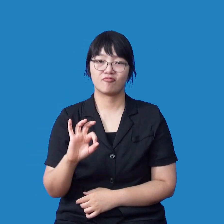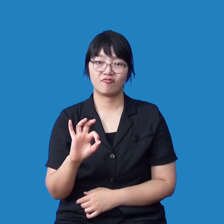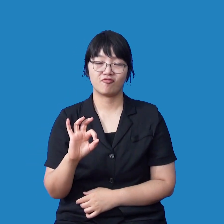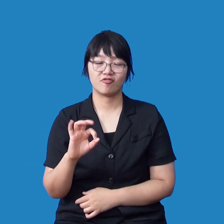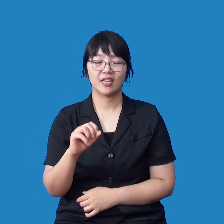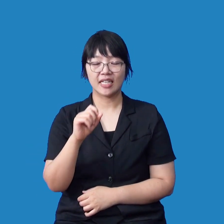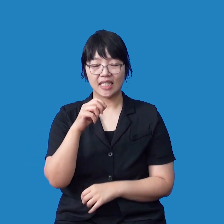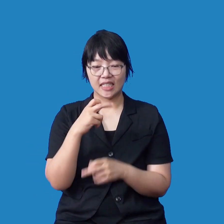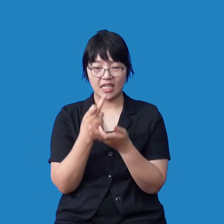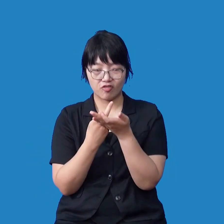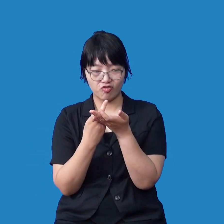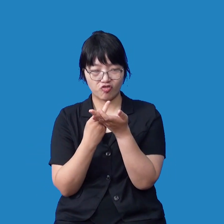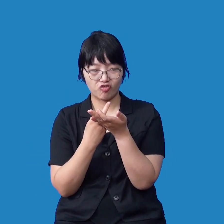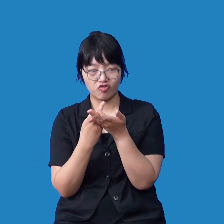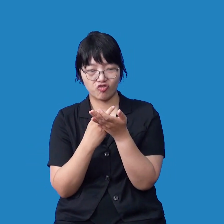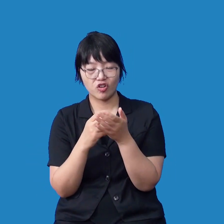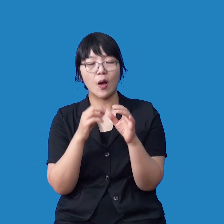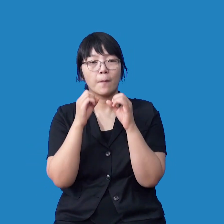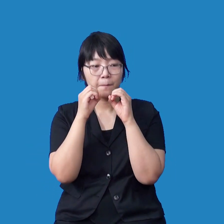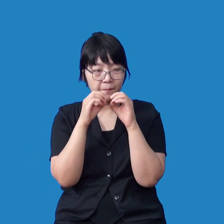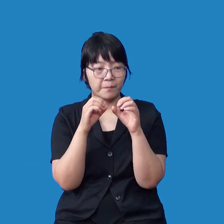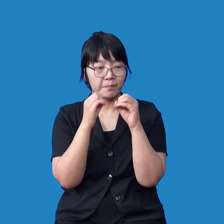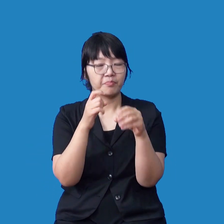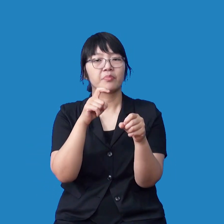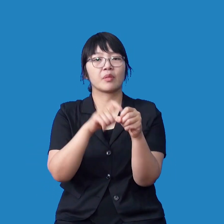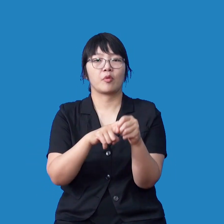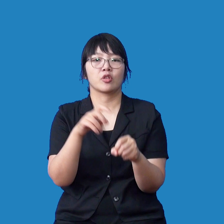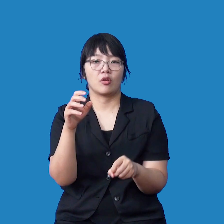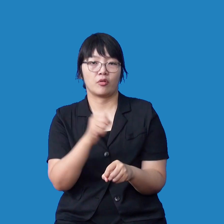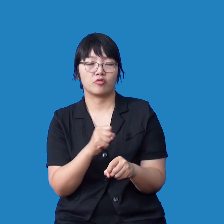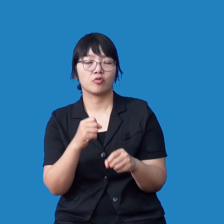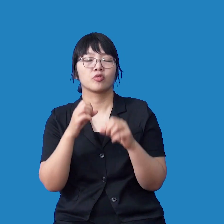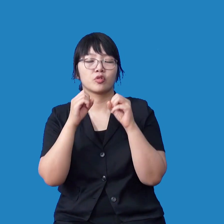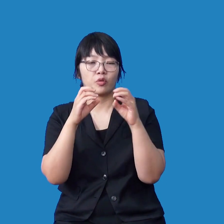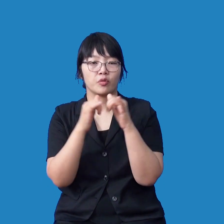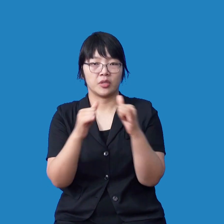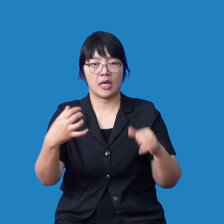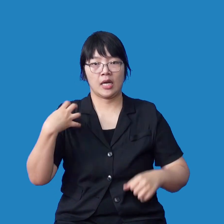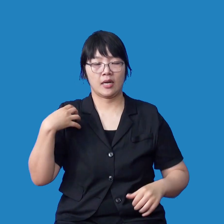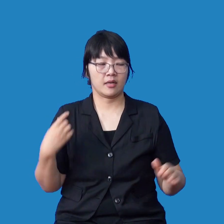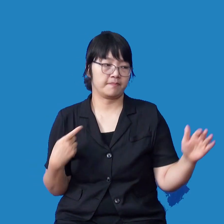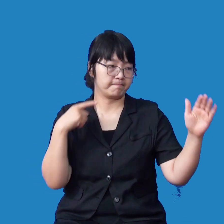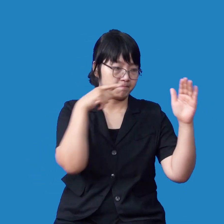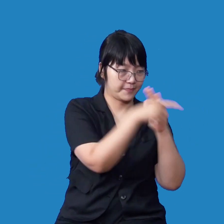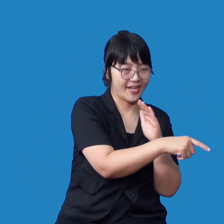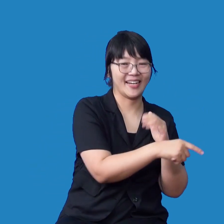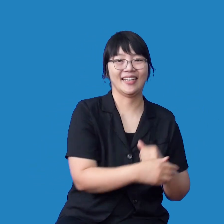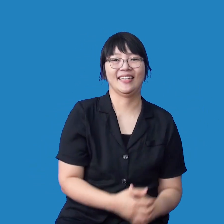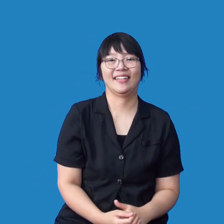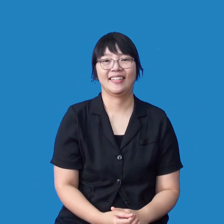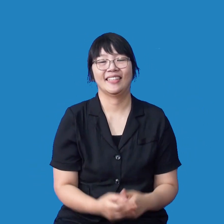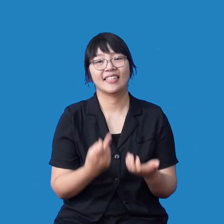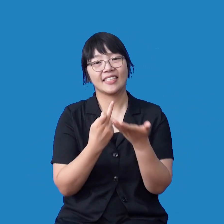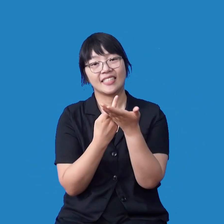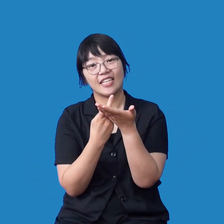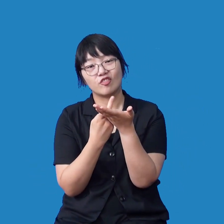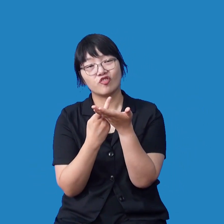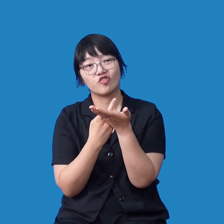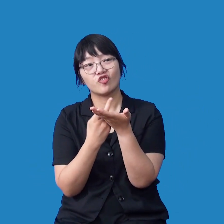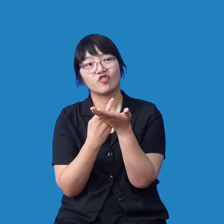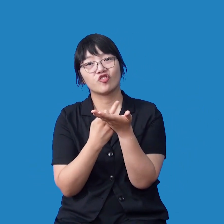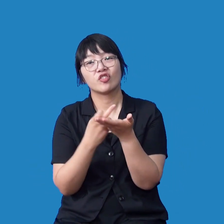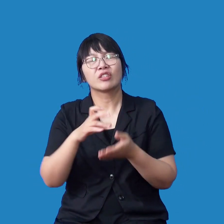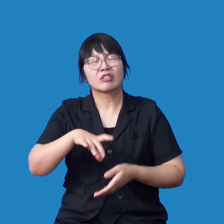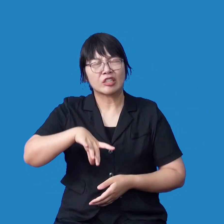제주에 전도하기 위해서 선교사로 떠나신 거예요. 그래서 제주의 섬에